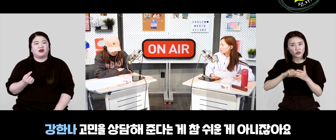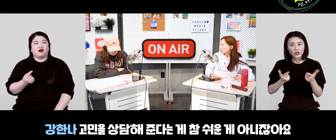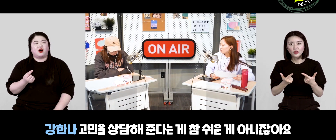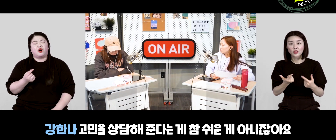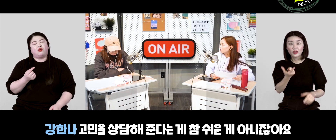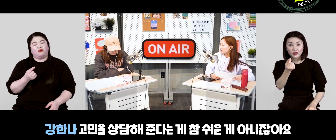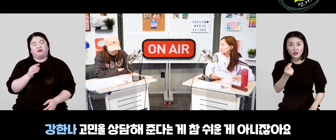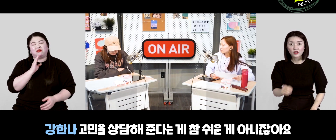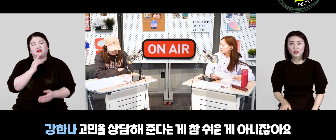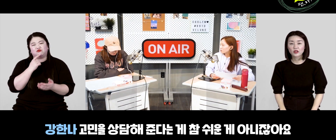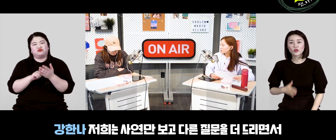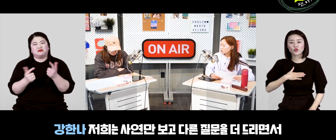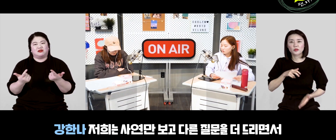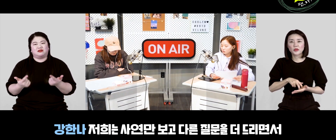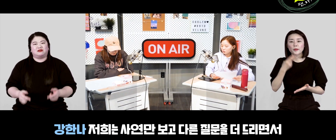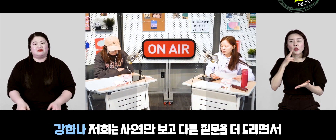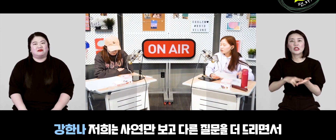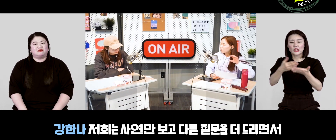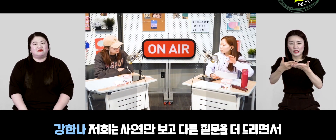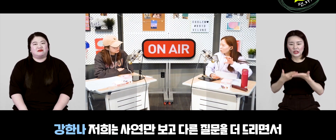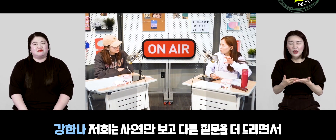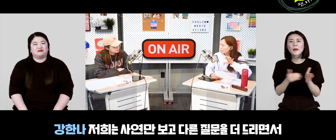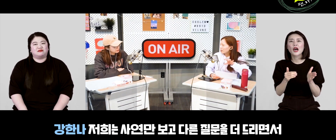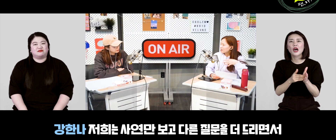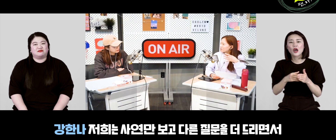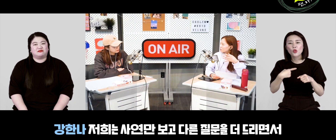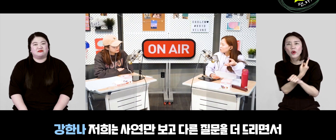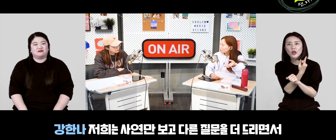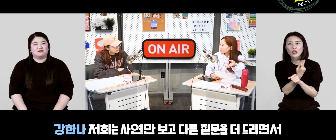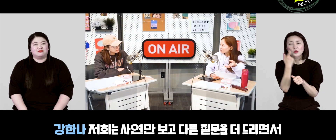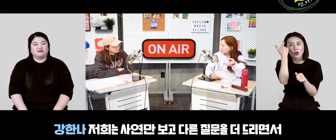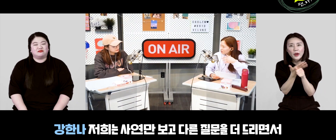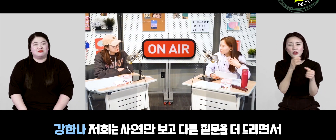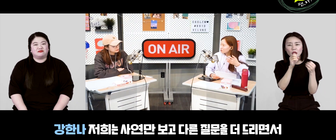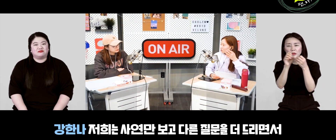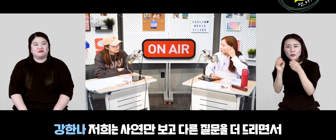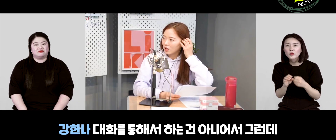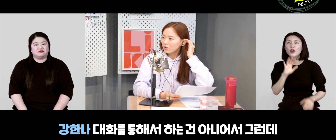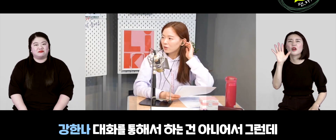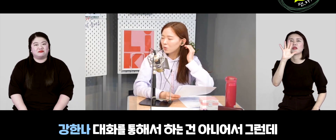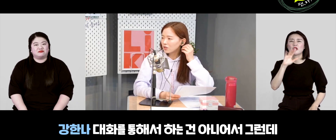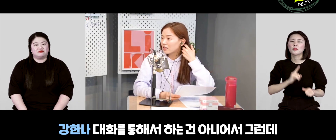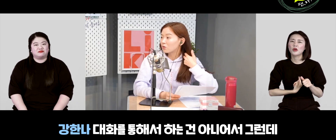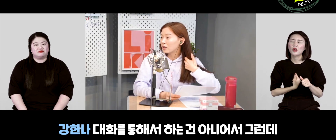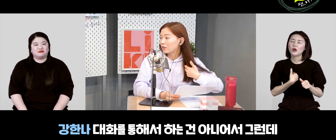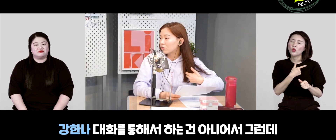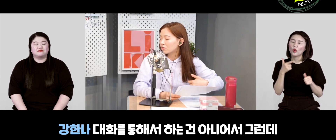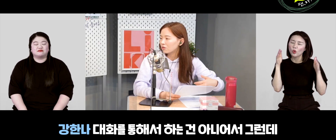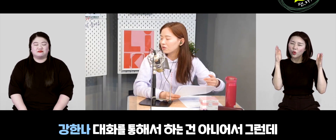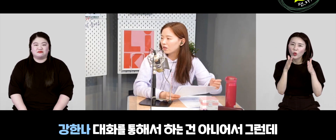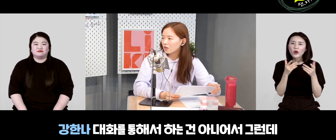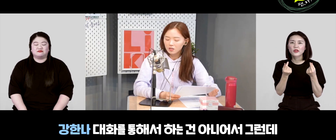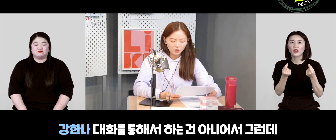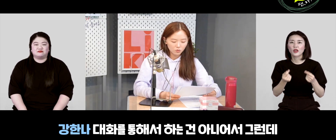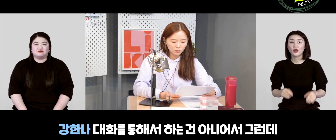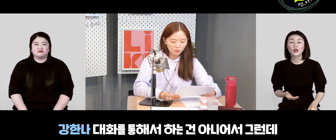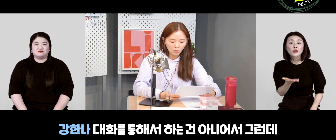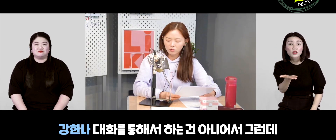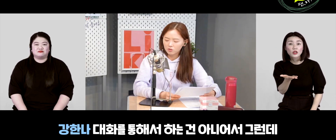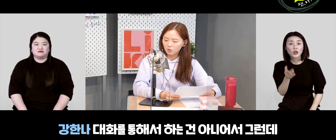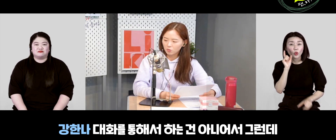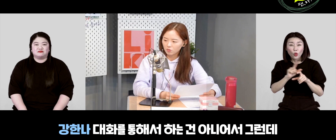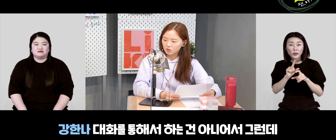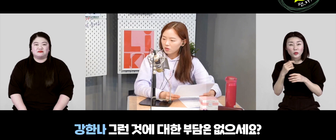참 쉬운 게 아니잖아요. 저희는 또 사연만 보고 다른 질문을 더 이렇게 드리면서 대화를 통해서 하는 건 아니어서 그런데